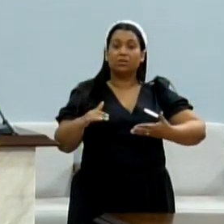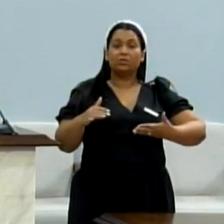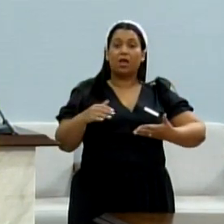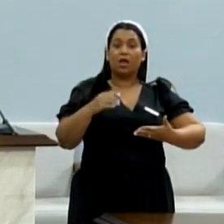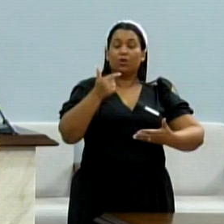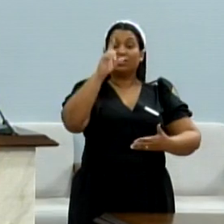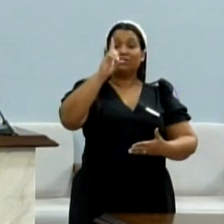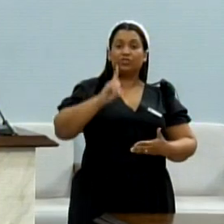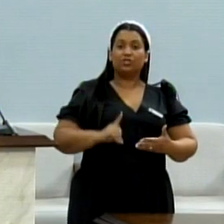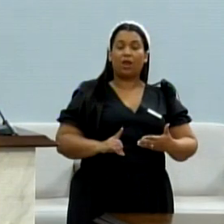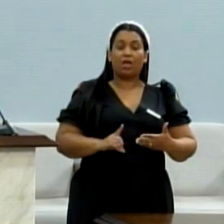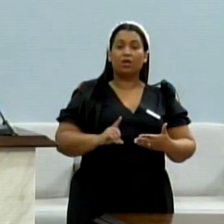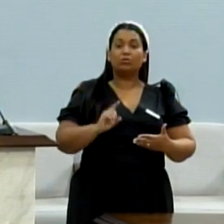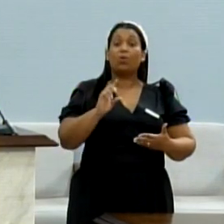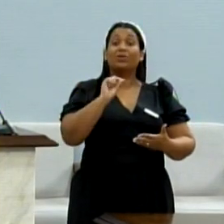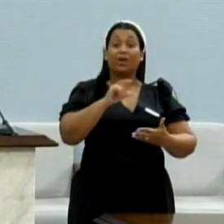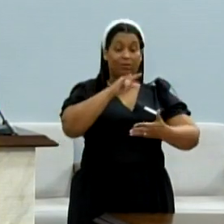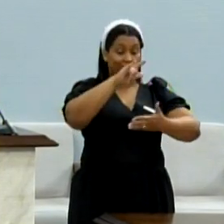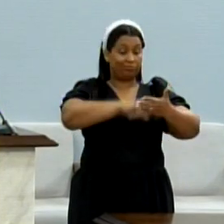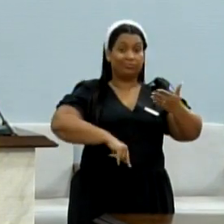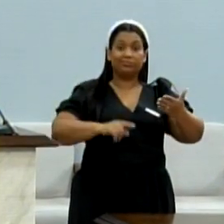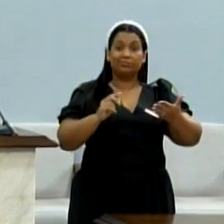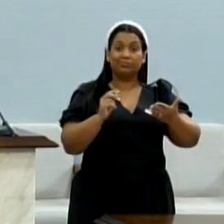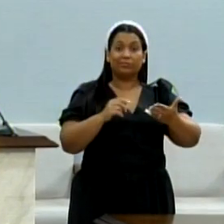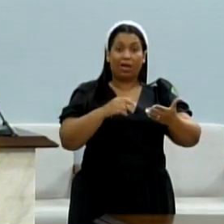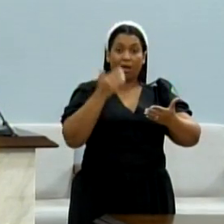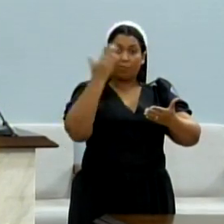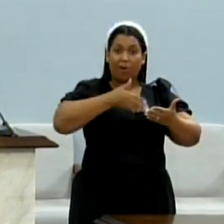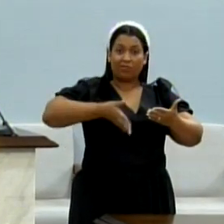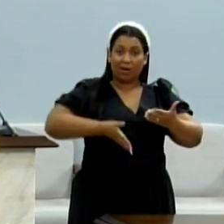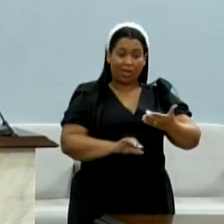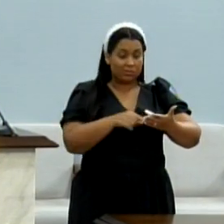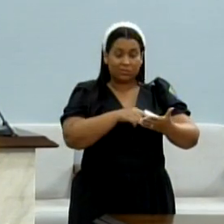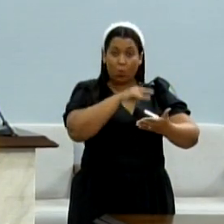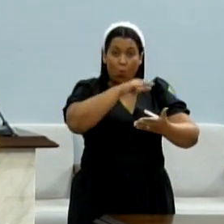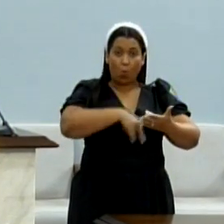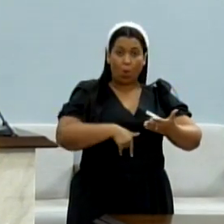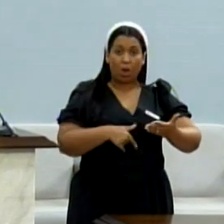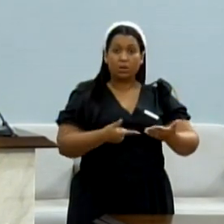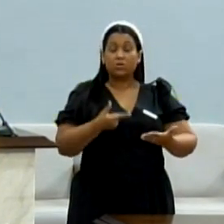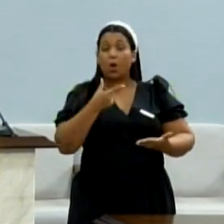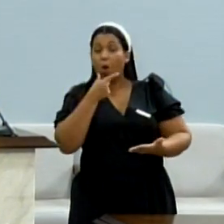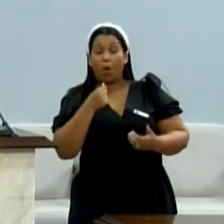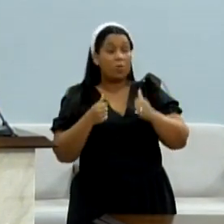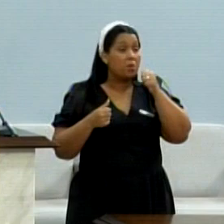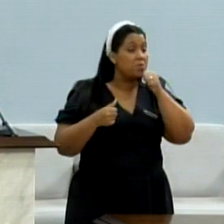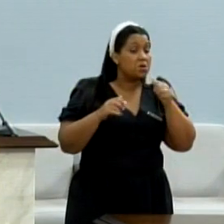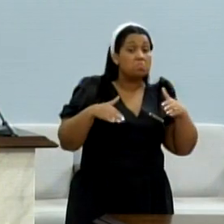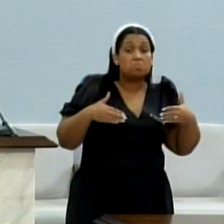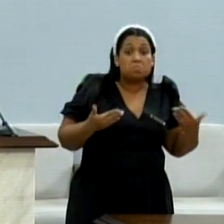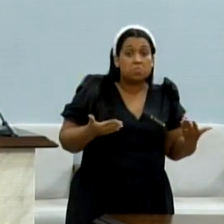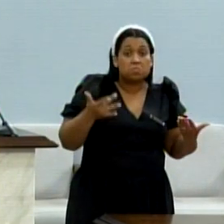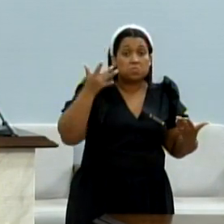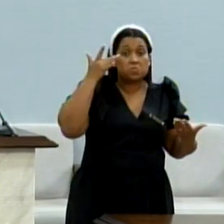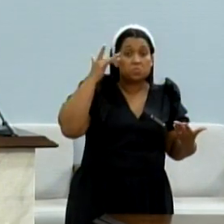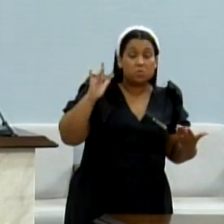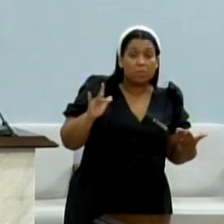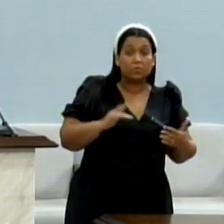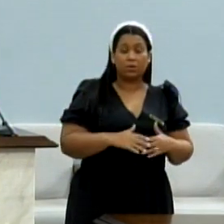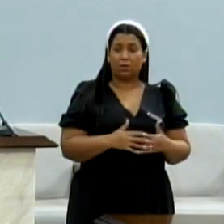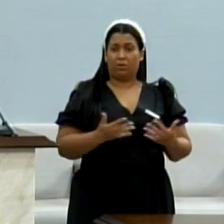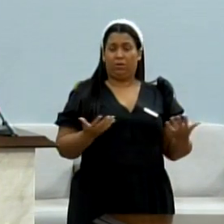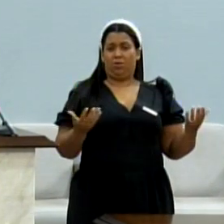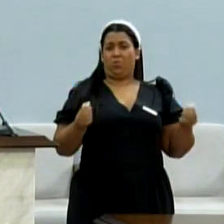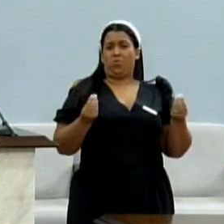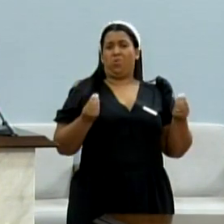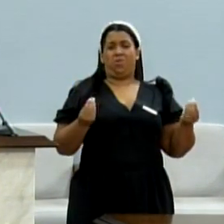direito à certidão de nascimento, porque na certidão de nascimento não dava para saber se era masculino ou feminino. E eu achava isso